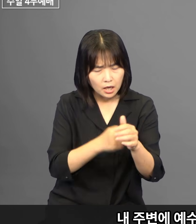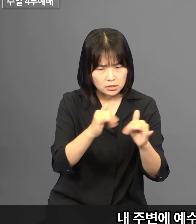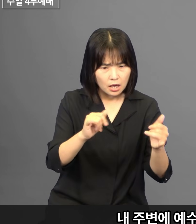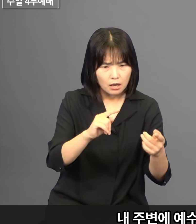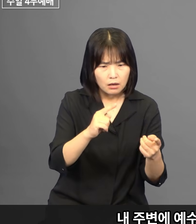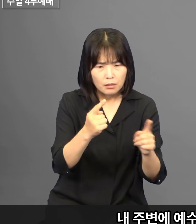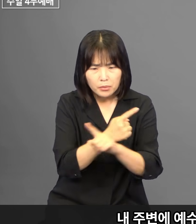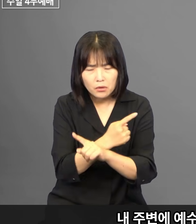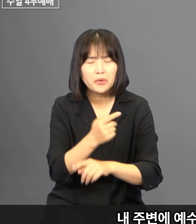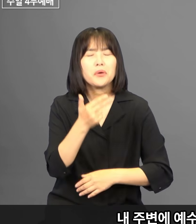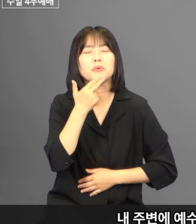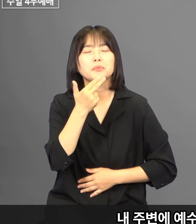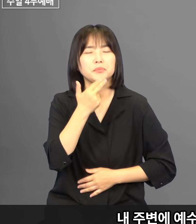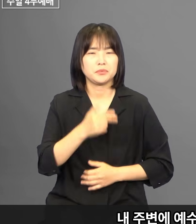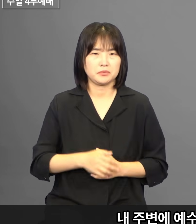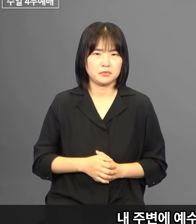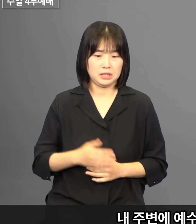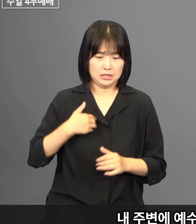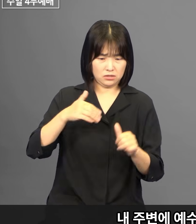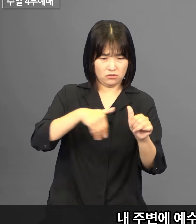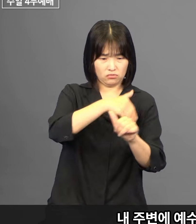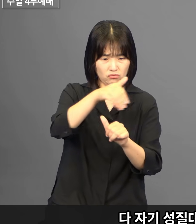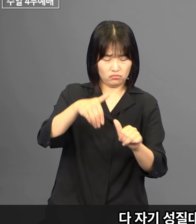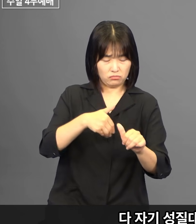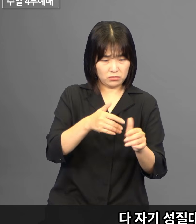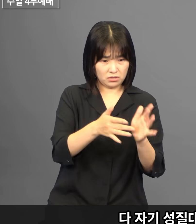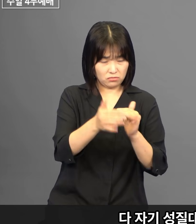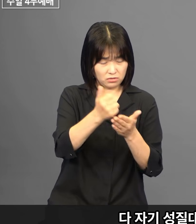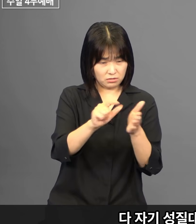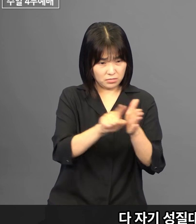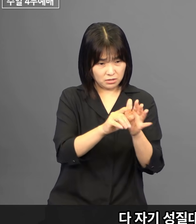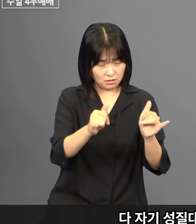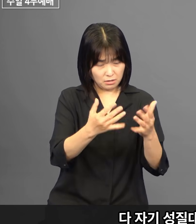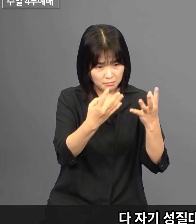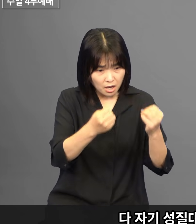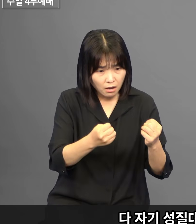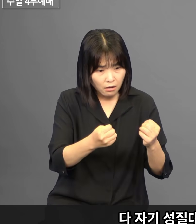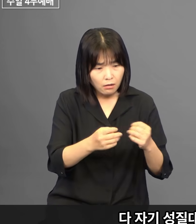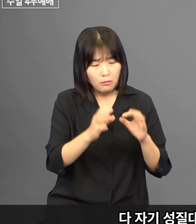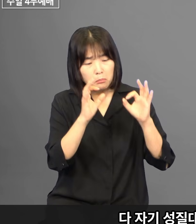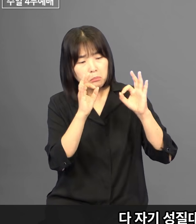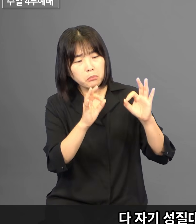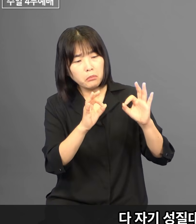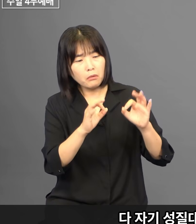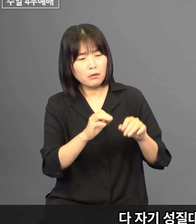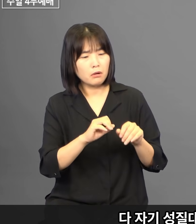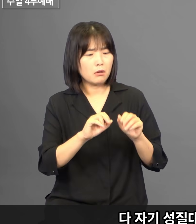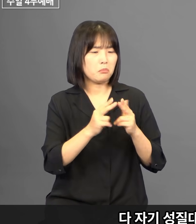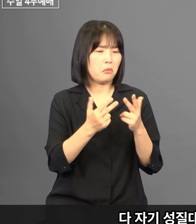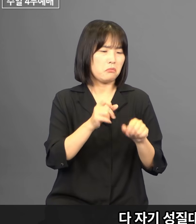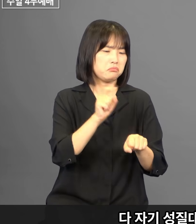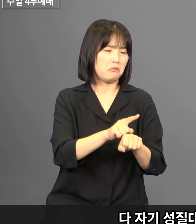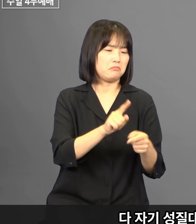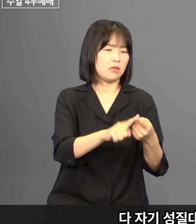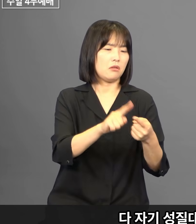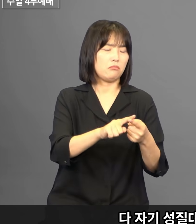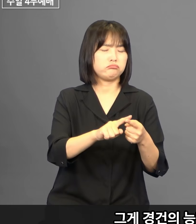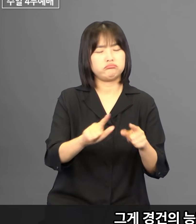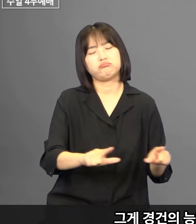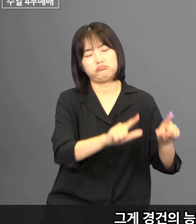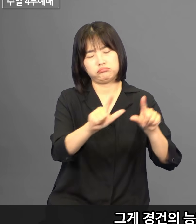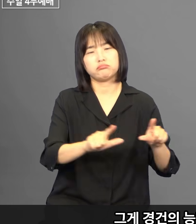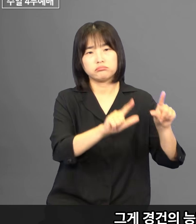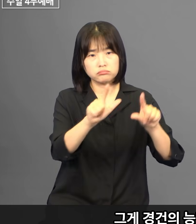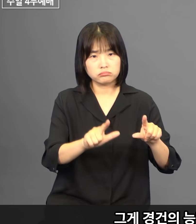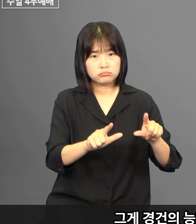내 주변에 예수 믿는 사람 많이 보는데 다 자기 성질대로 그냥 살아가는 거야.